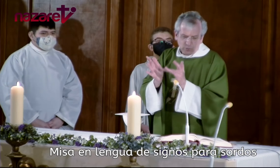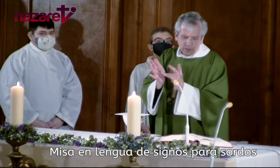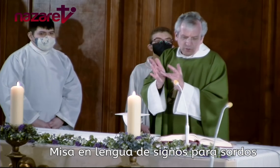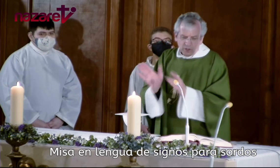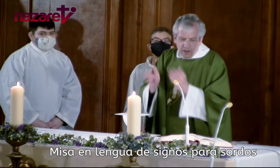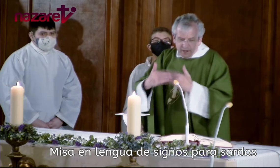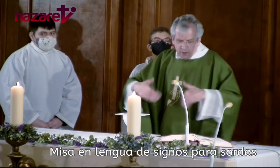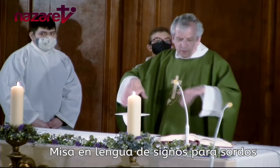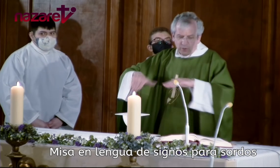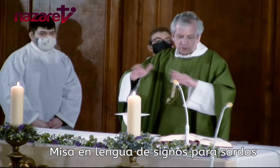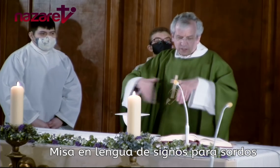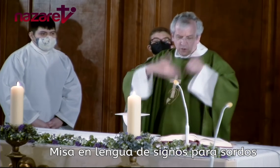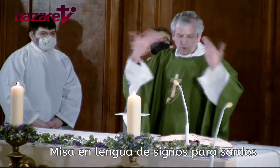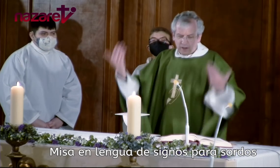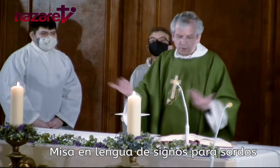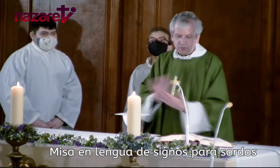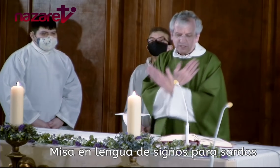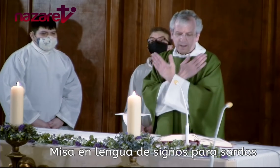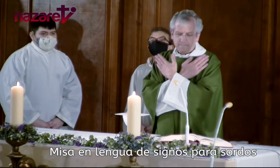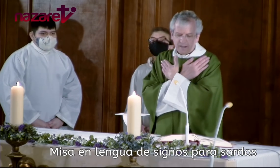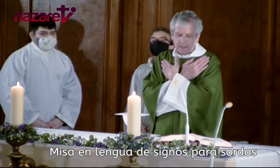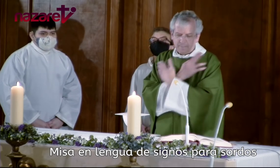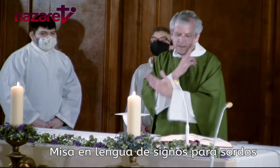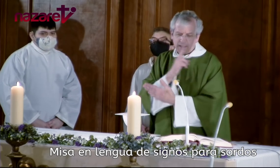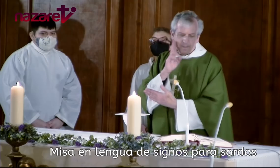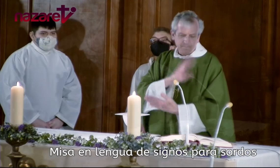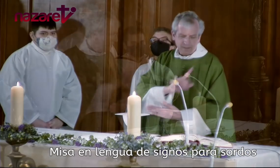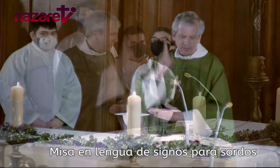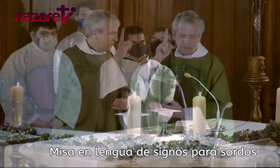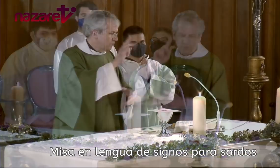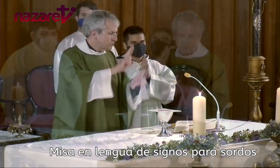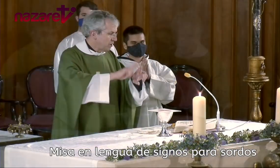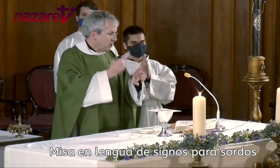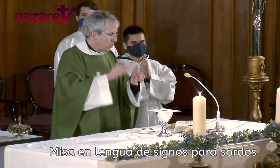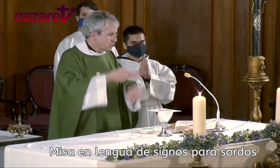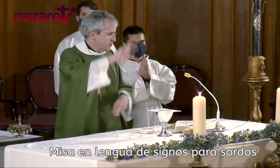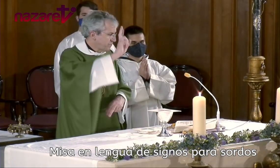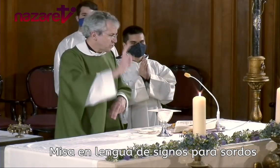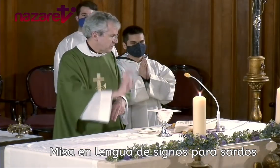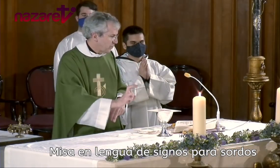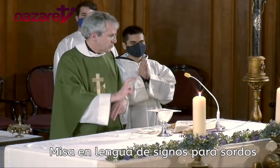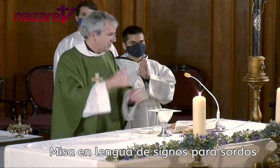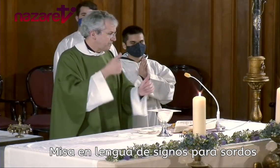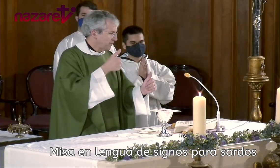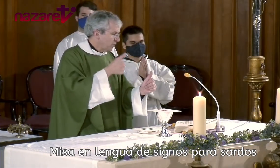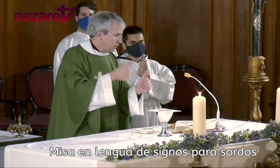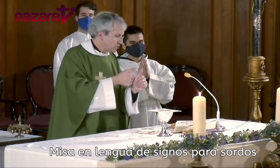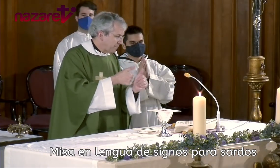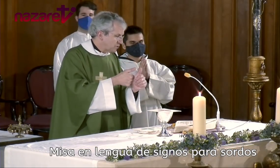Hijo, reúnenos con la gloriosa Virgen María, Madre de Dios, con su esposo San José, con los